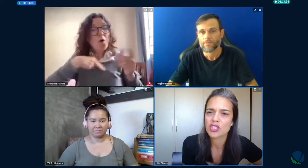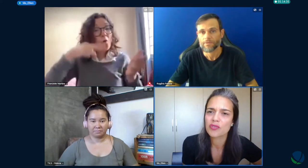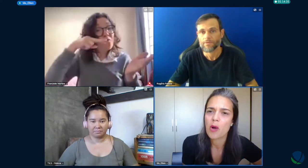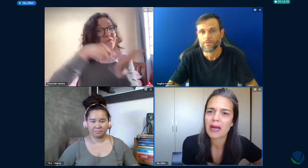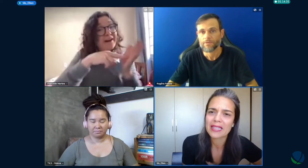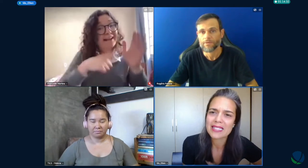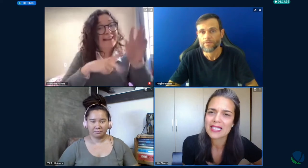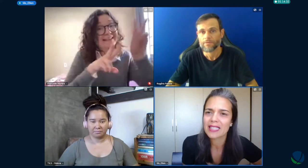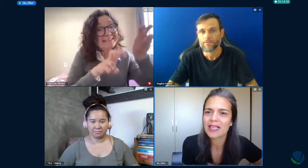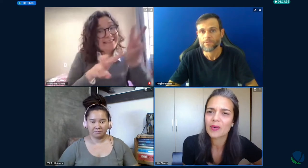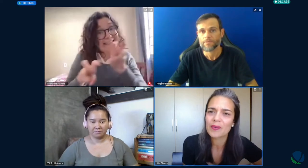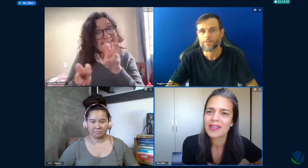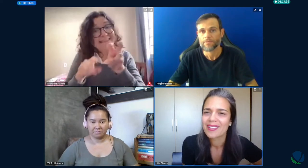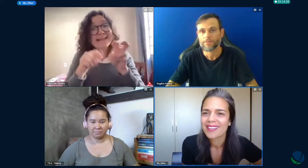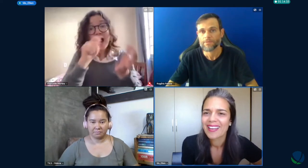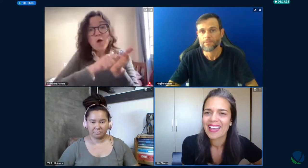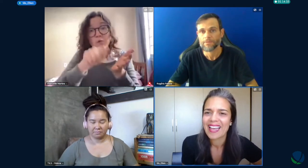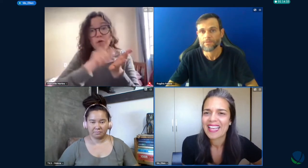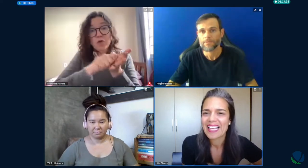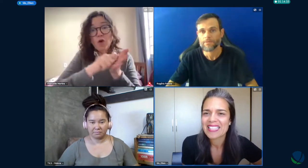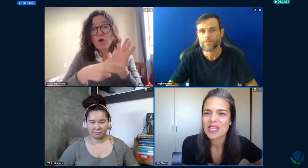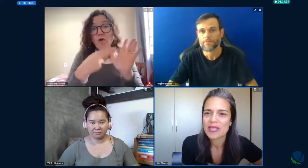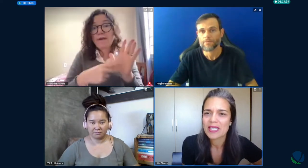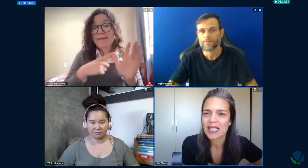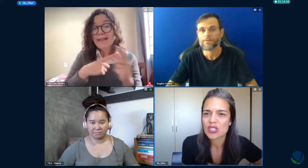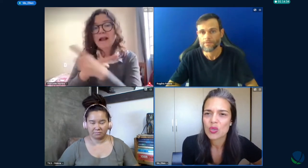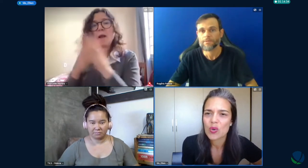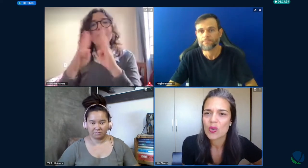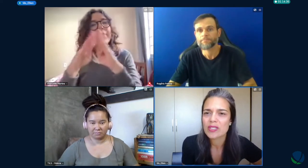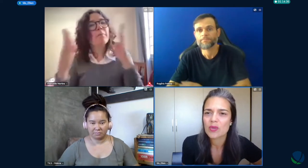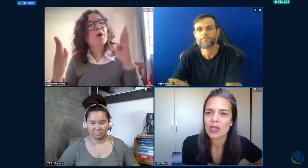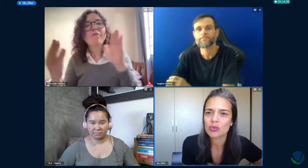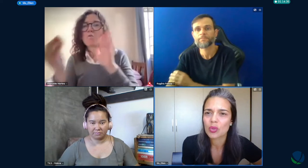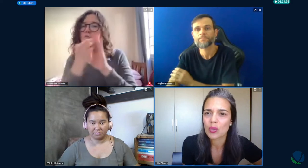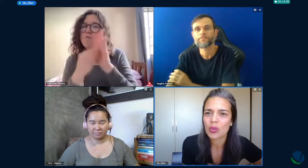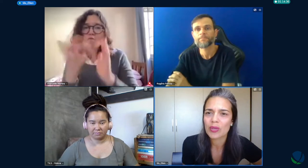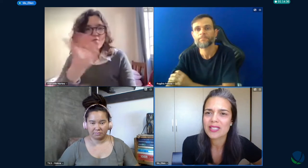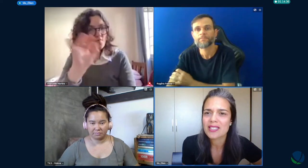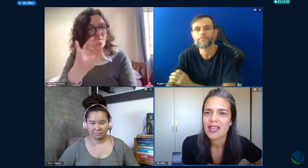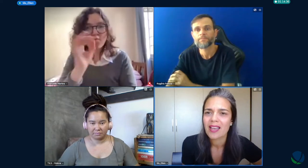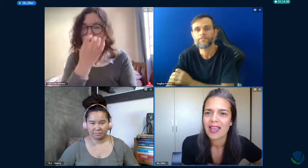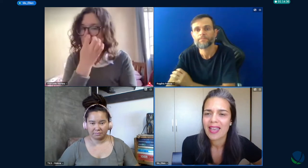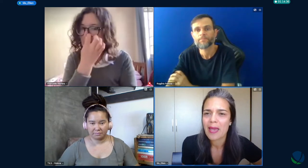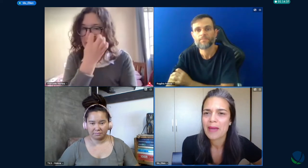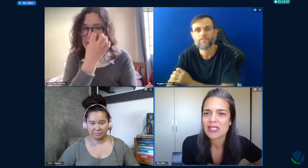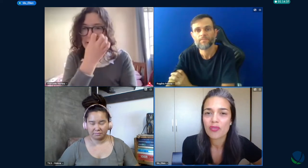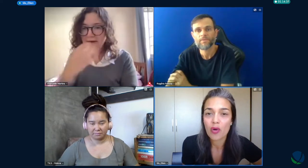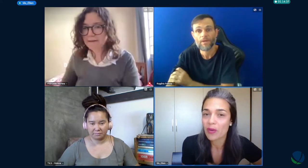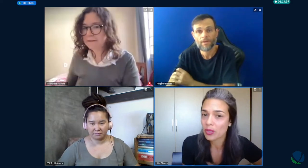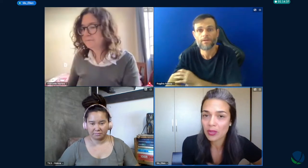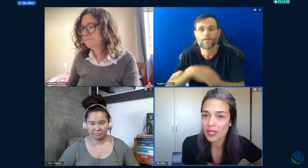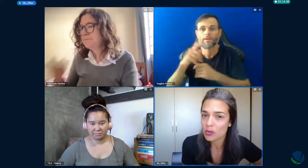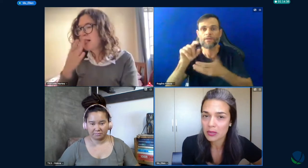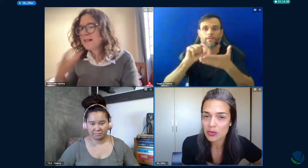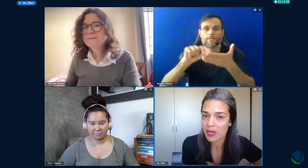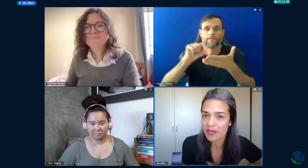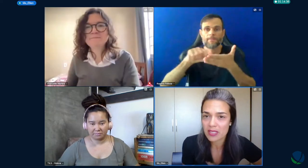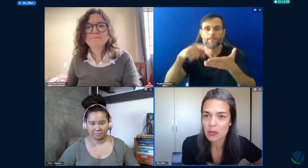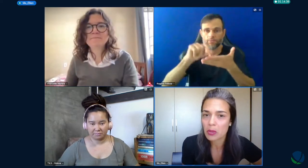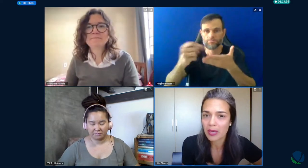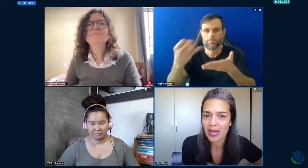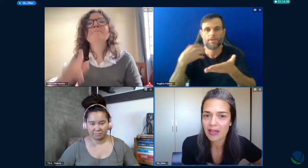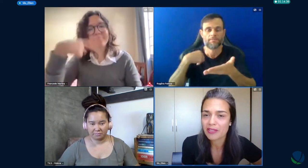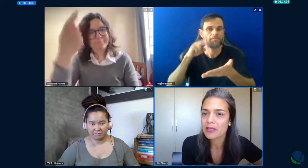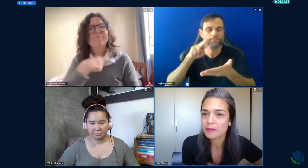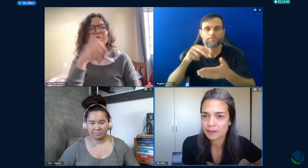algumas coisas de formatação, em relação às citações, aos autores, mas não ficou faltando nenhum na sua